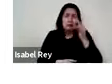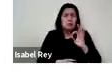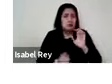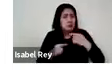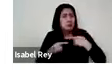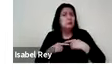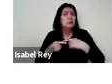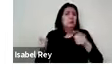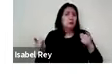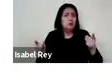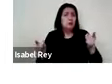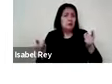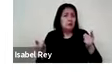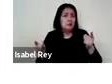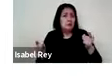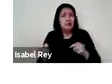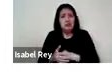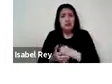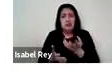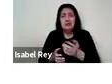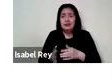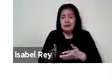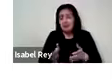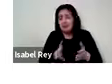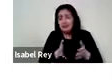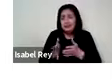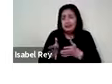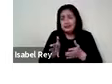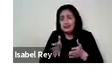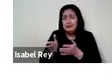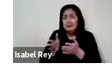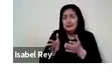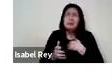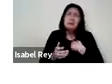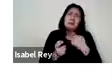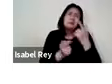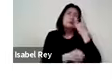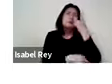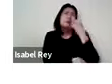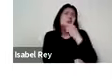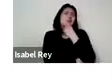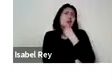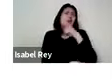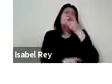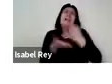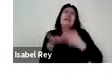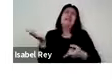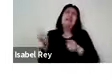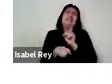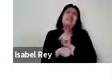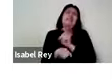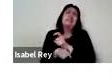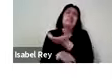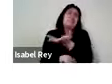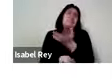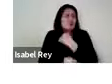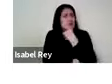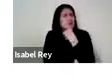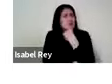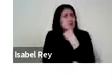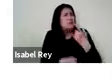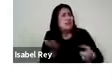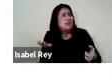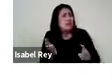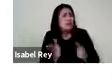mensaje suficiente y en pleno camino, uno se pregunta, ¿no? Finalmente, ¿para qué educamos? O sea, ¿para qué? ¿Para